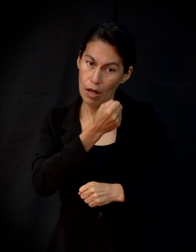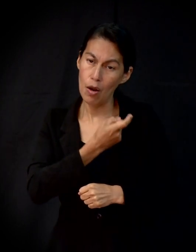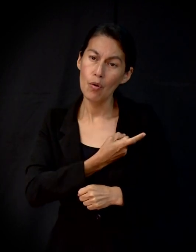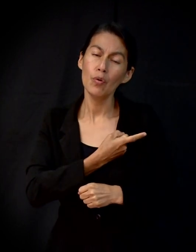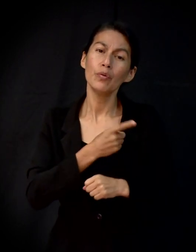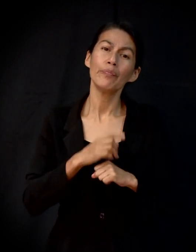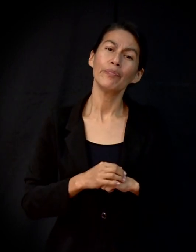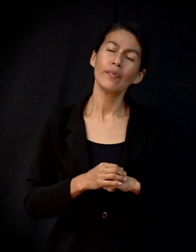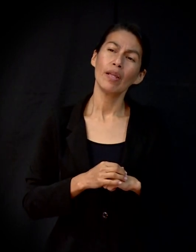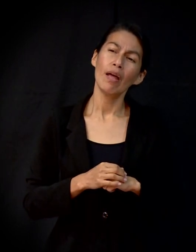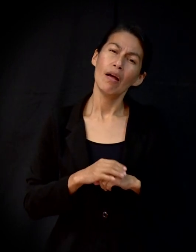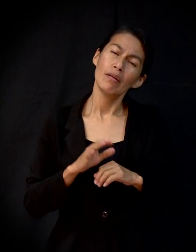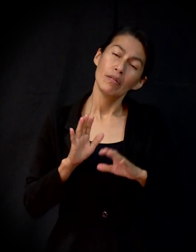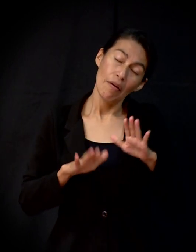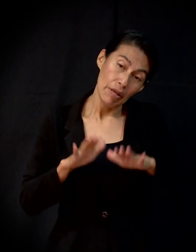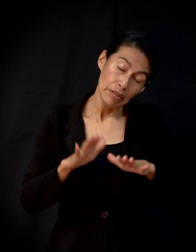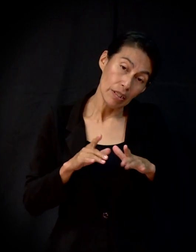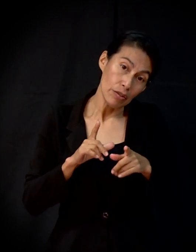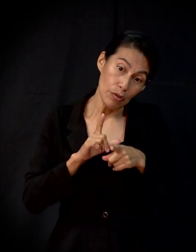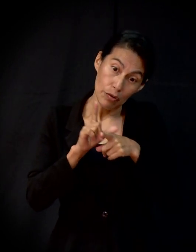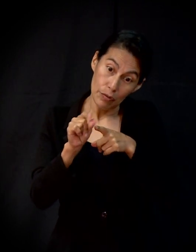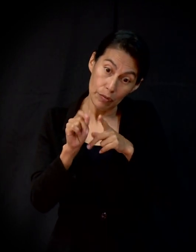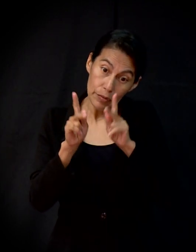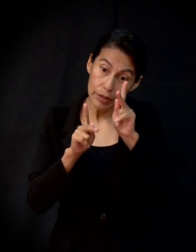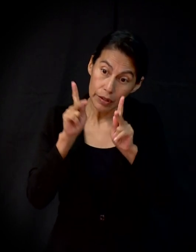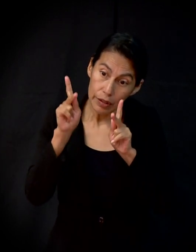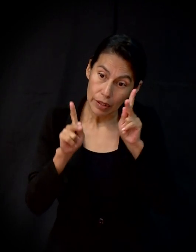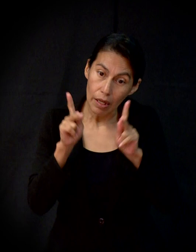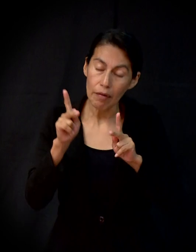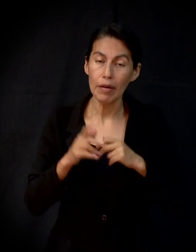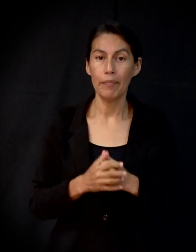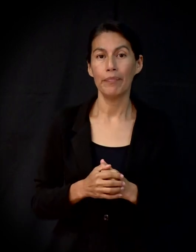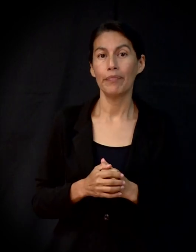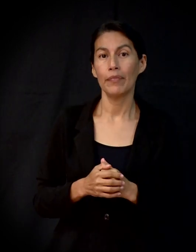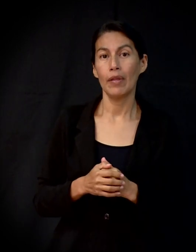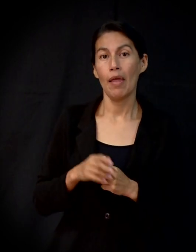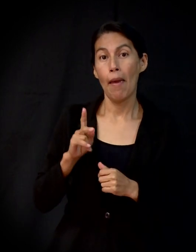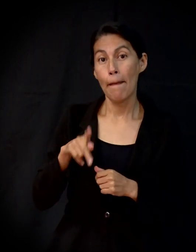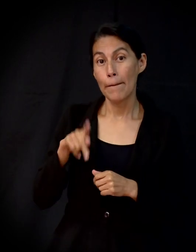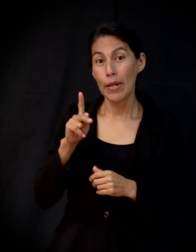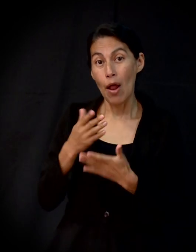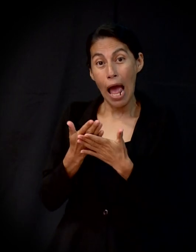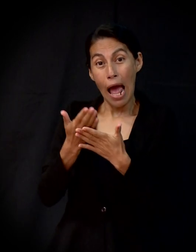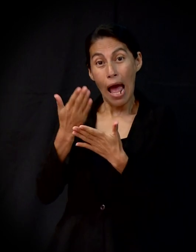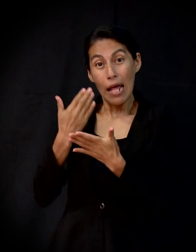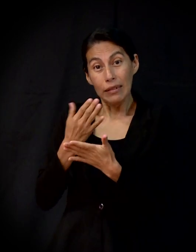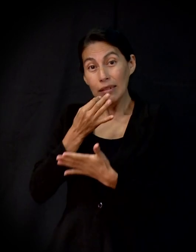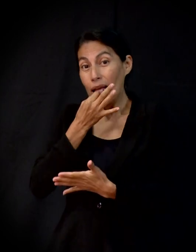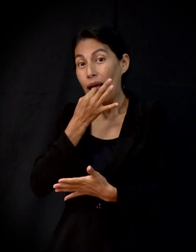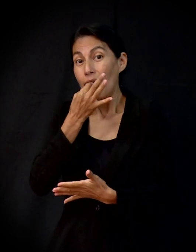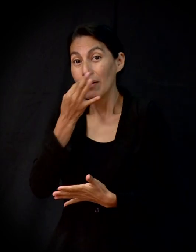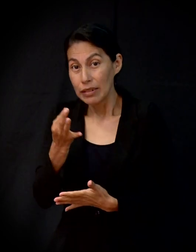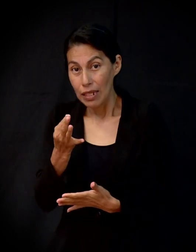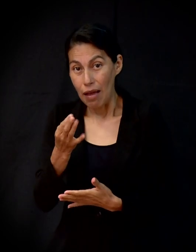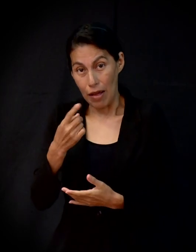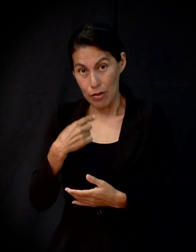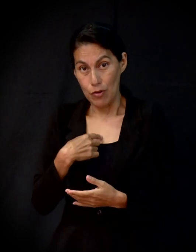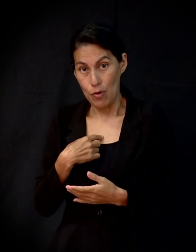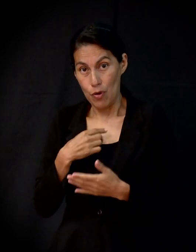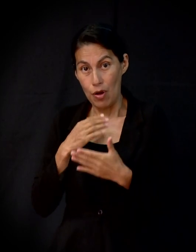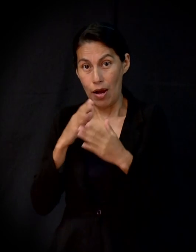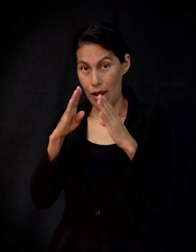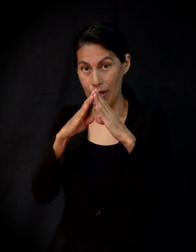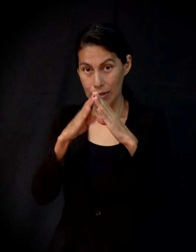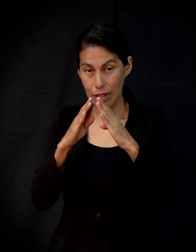eran las ocasiones, se iba a ver. Pero en esa ocasión, pues casi siempre que yo iba a ir, me estabilizaba. Voy a estar